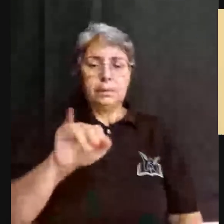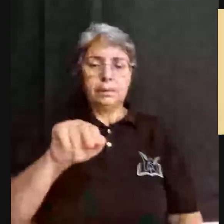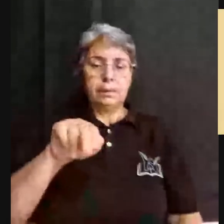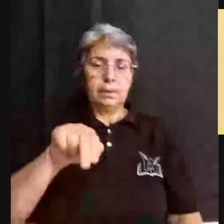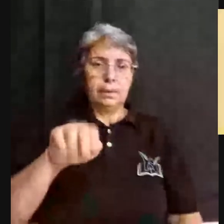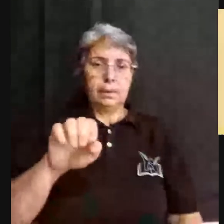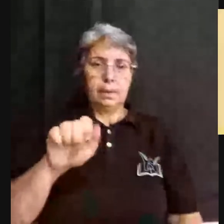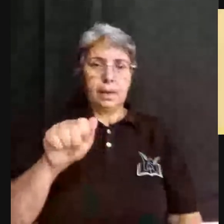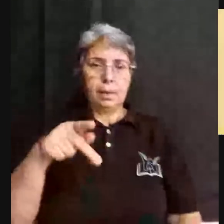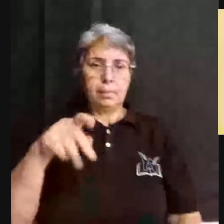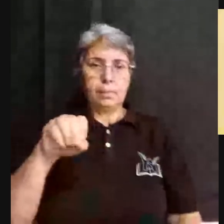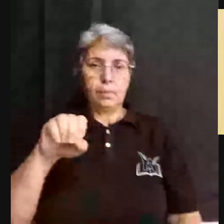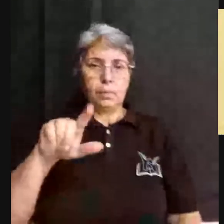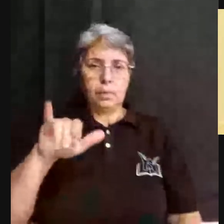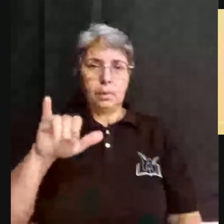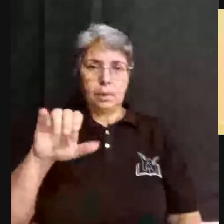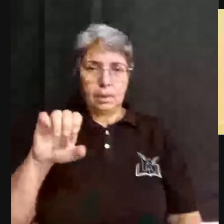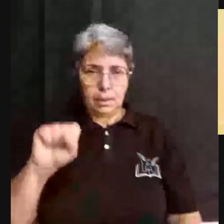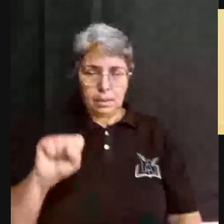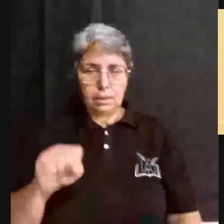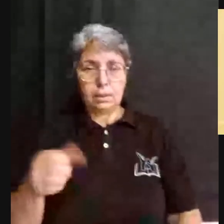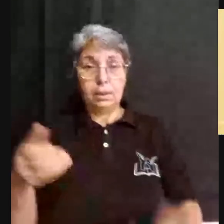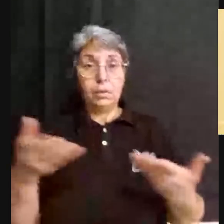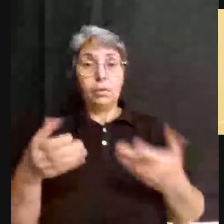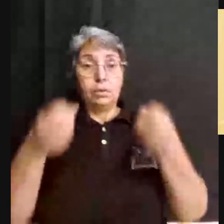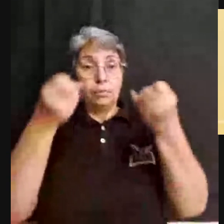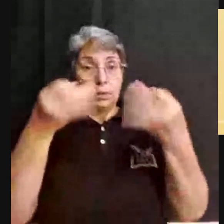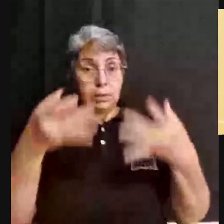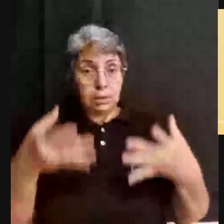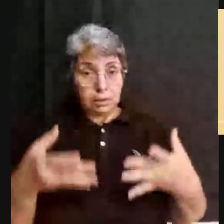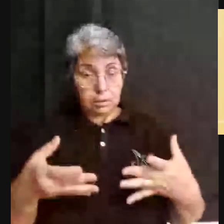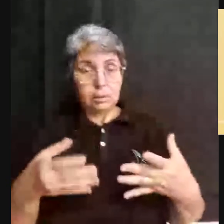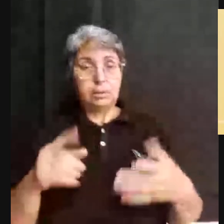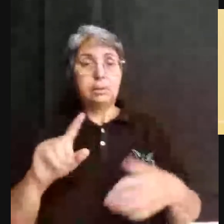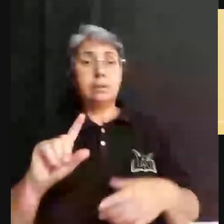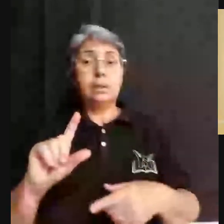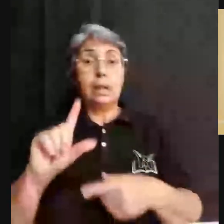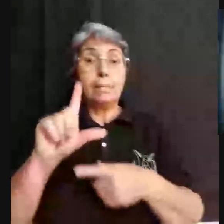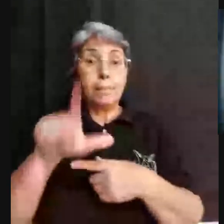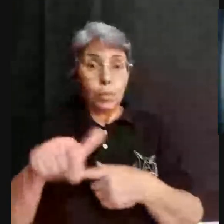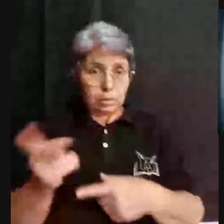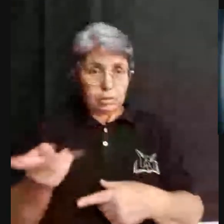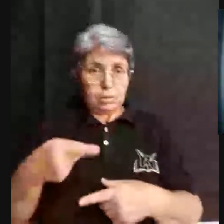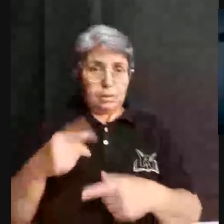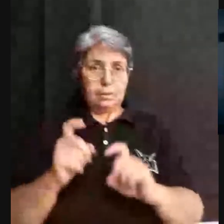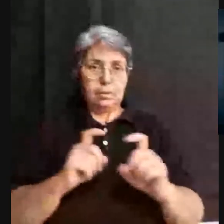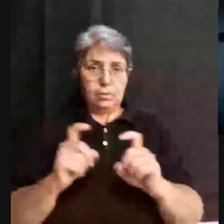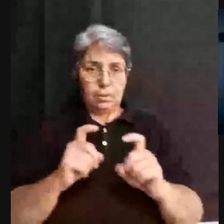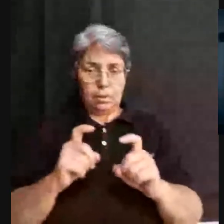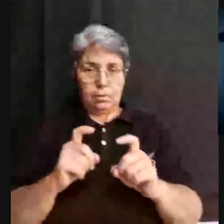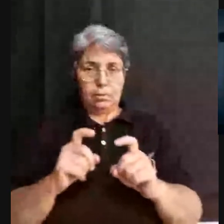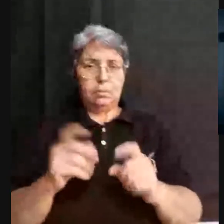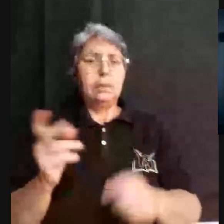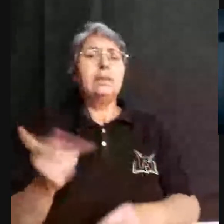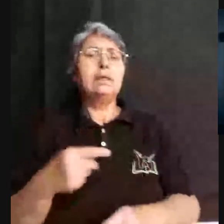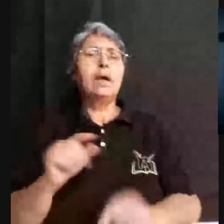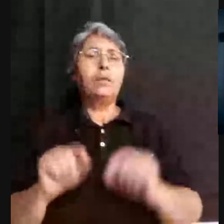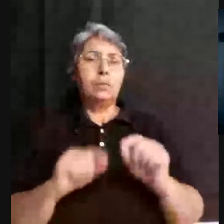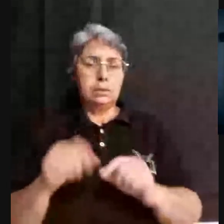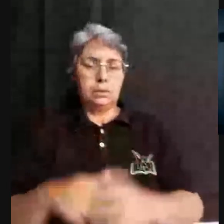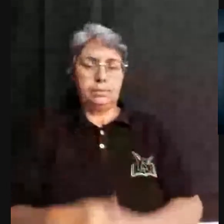eu vou tratar das confissões que aconteceram após a Conferência Geral de 1888. Vamos primeiramente